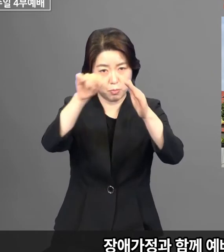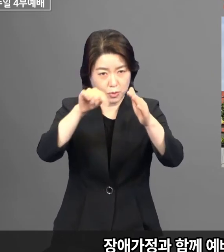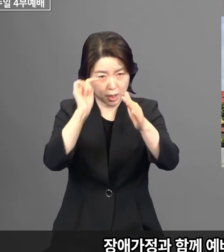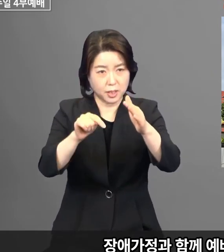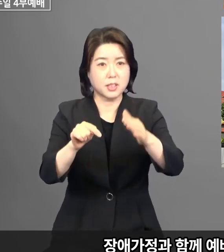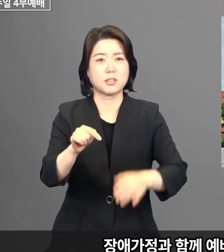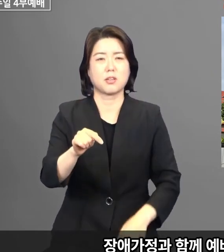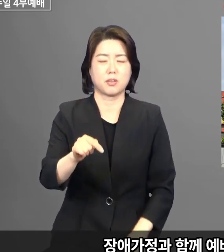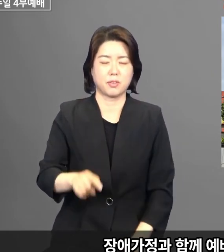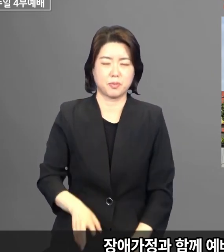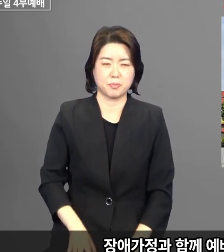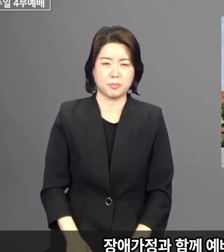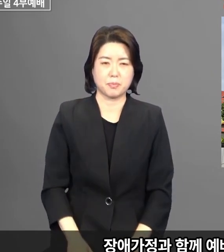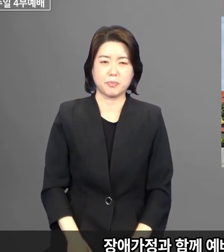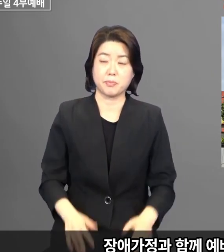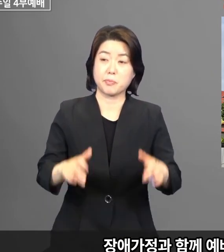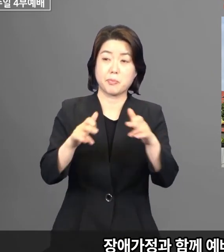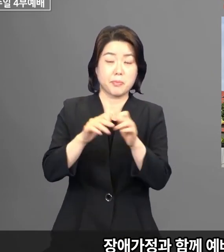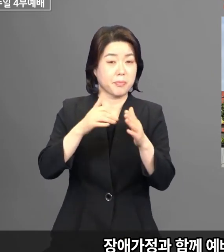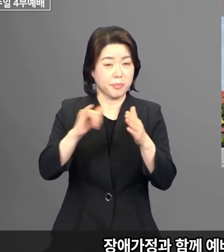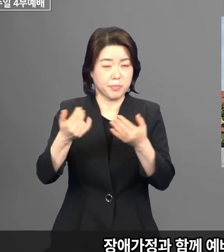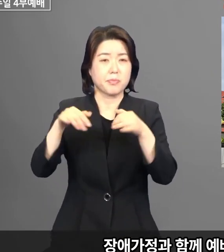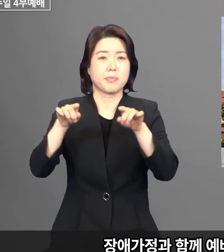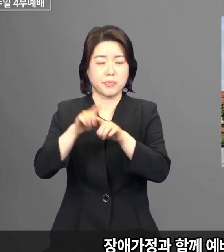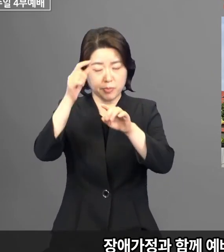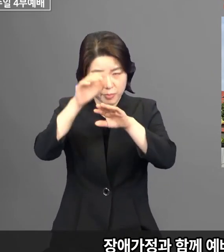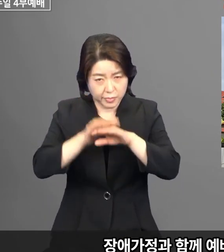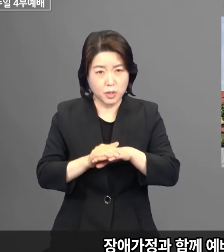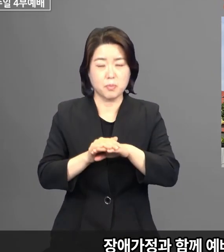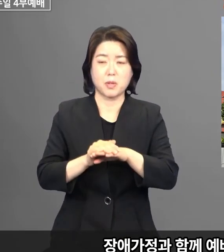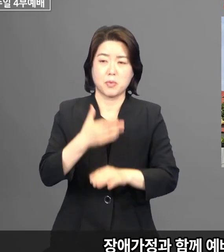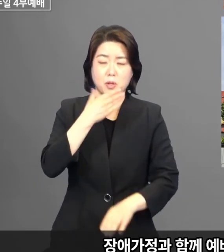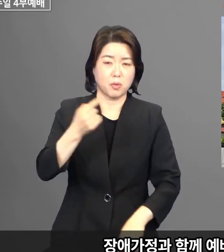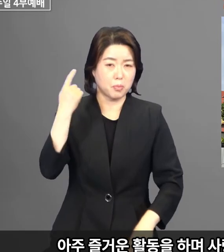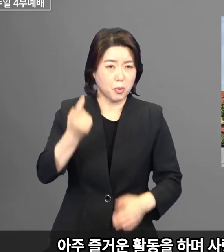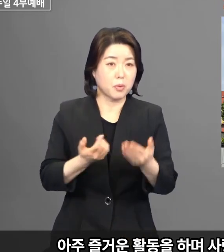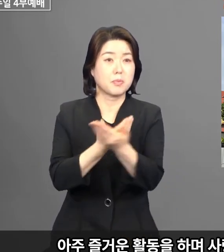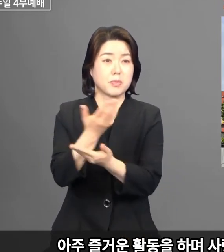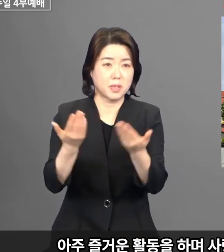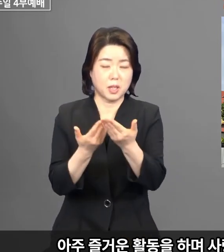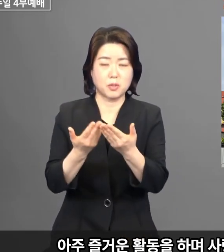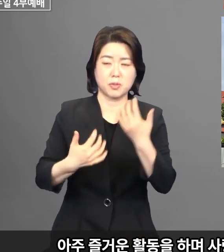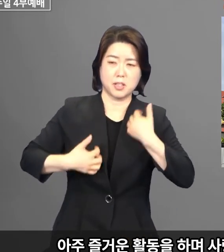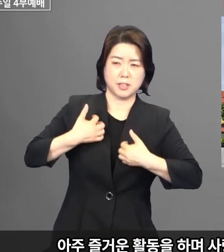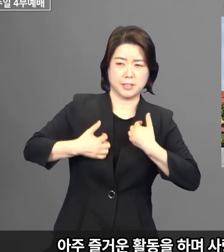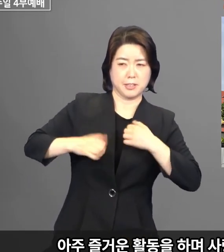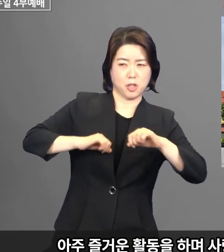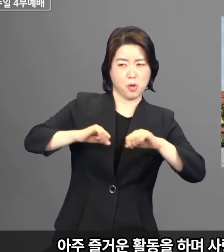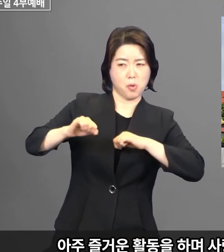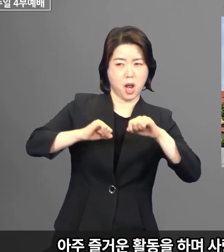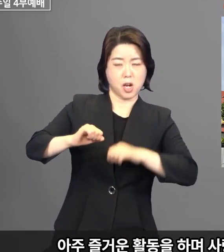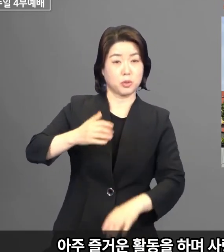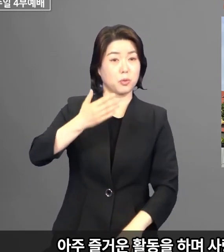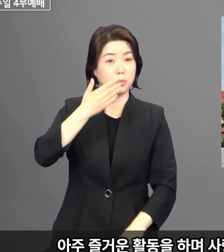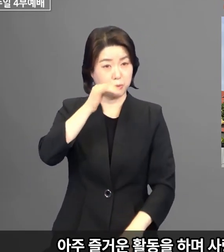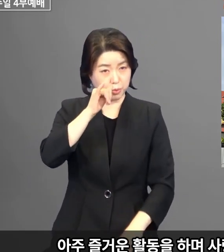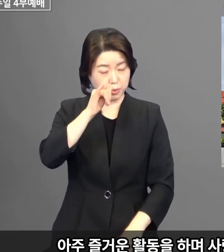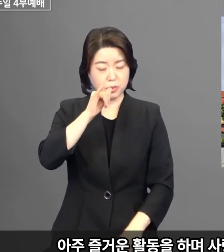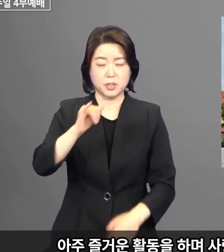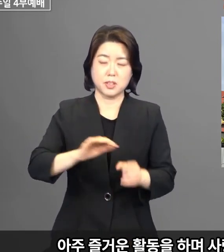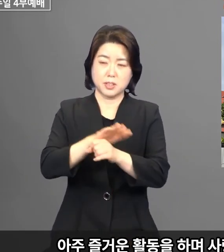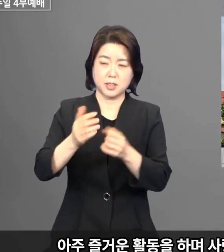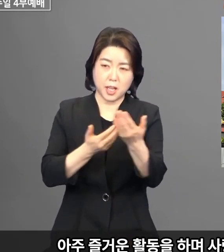안에서 장애 가정과 함께 예배하며 복음을 나누며 아주 즐거운 활동을 하며